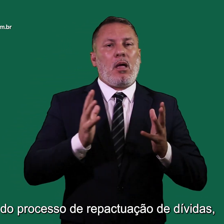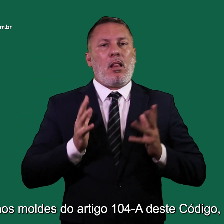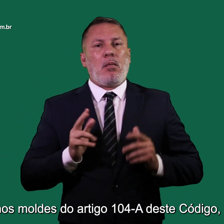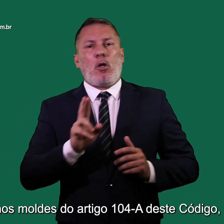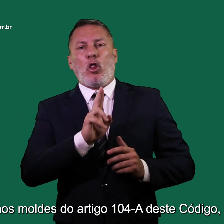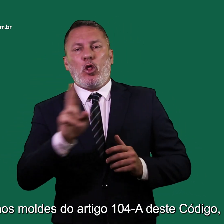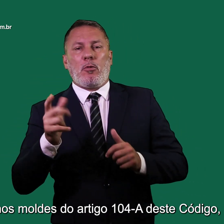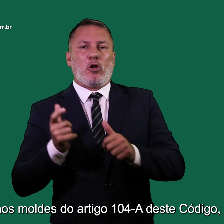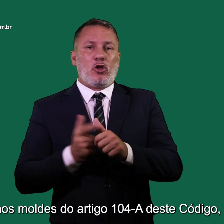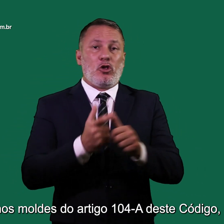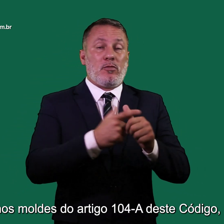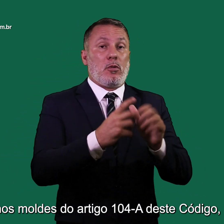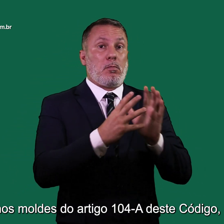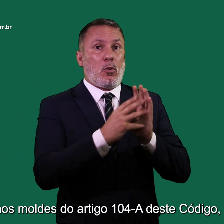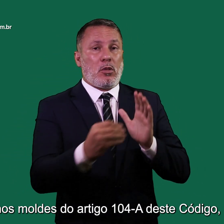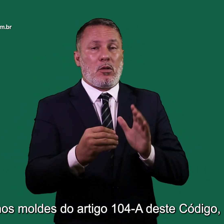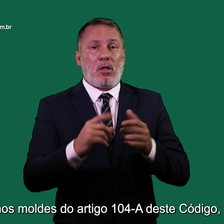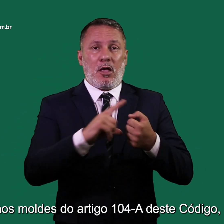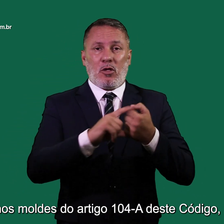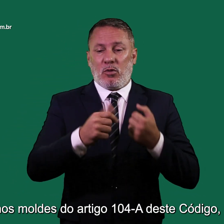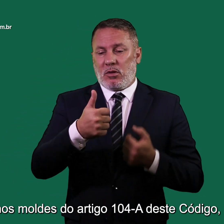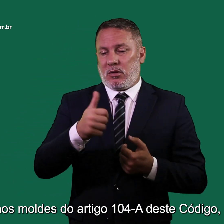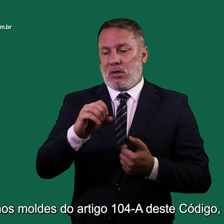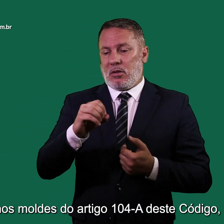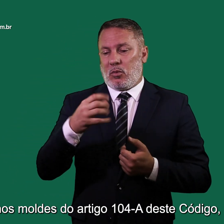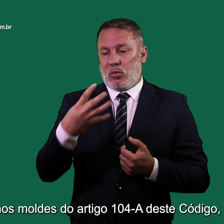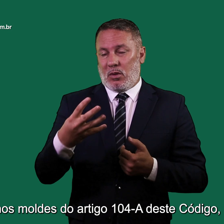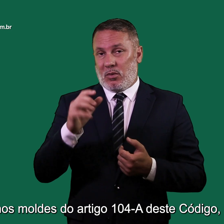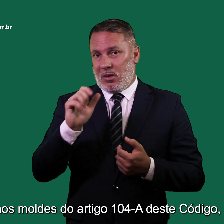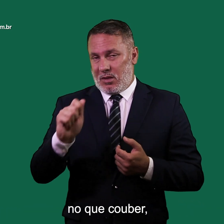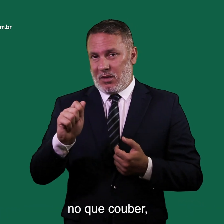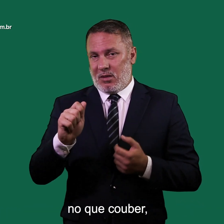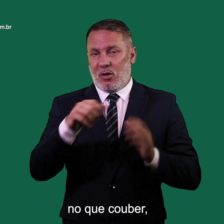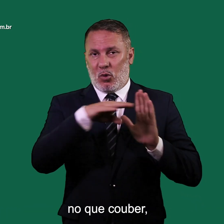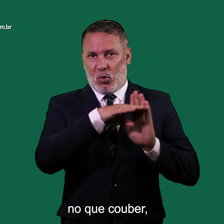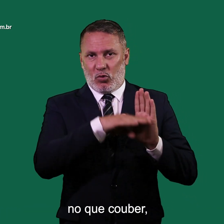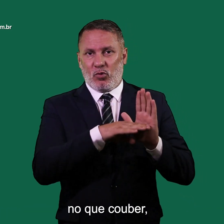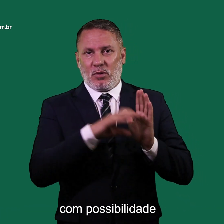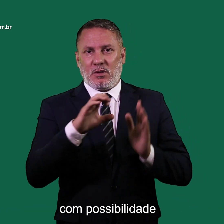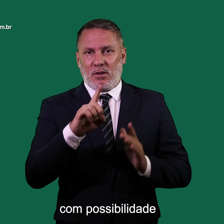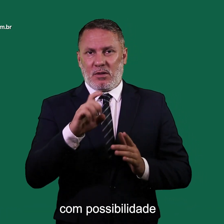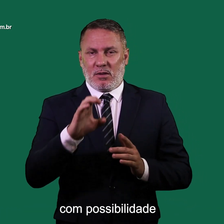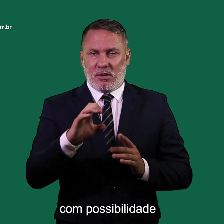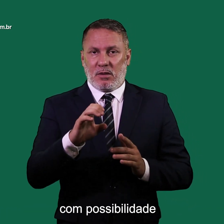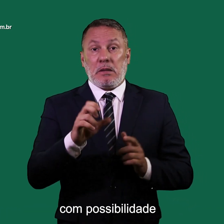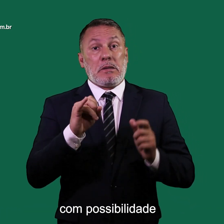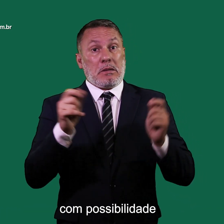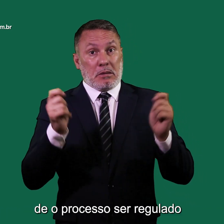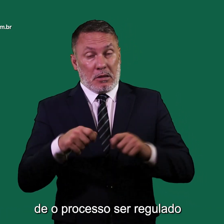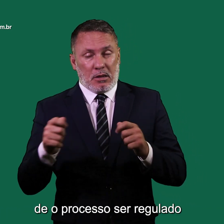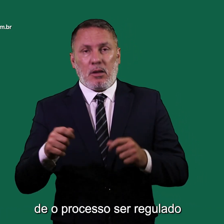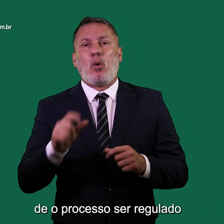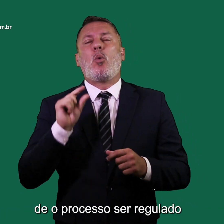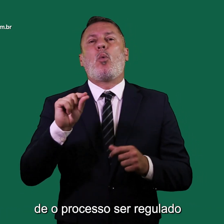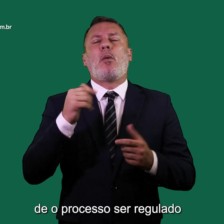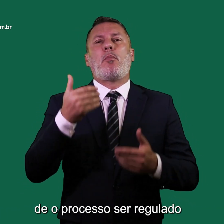nos moldes do artigo 104-A deste Código, no que couber, com possibilidade de o processo